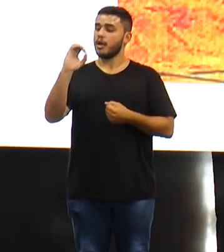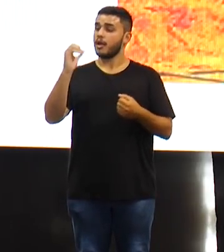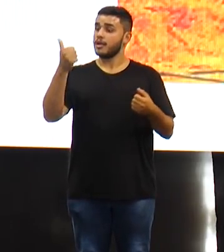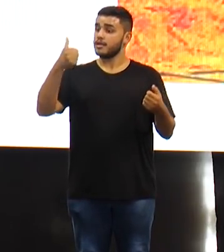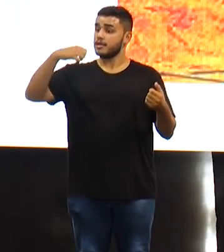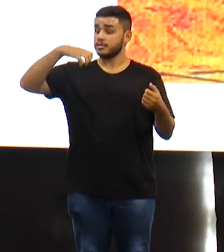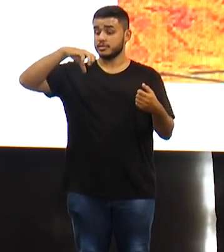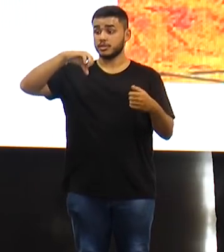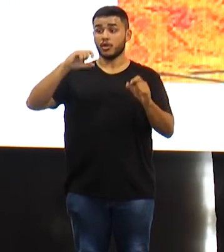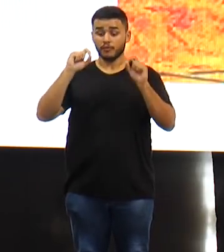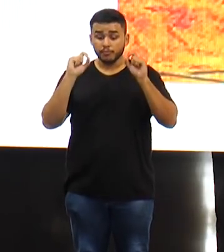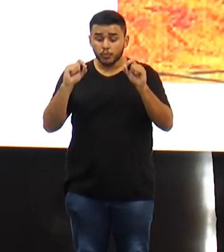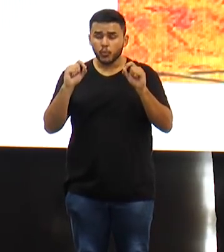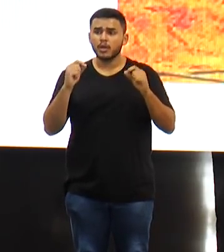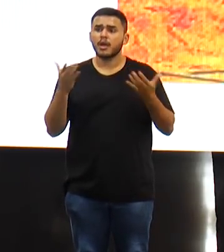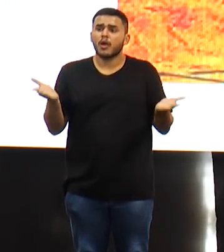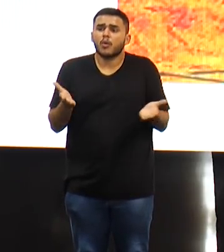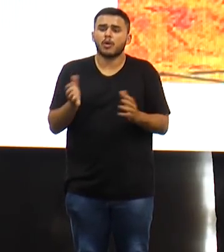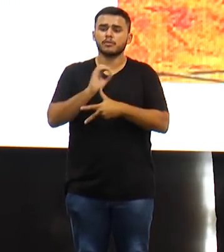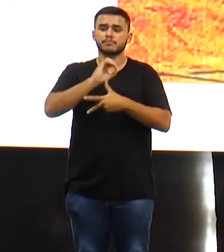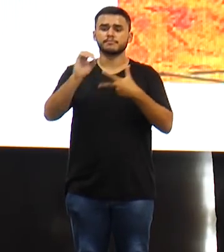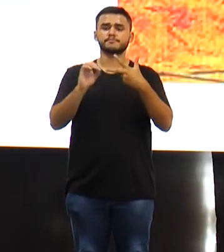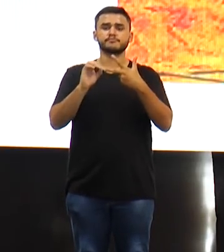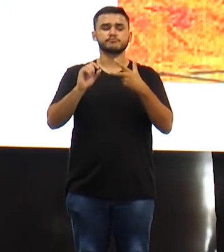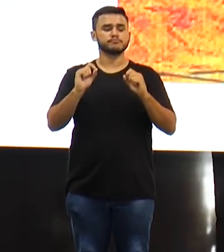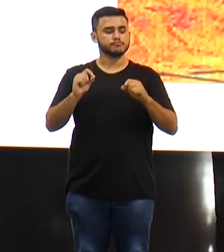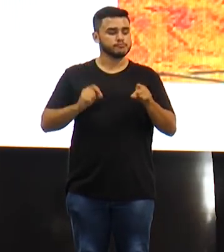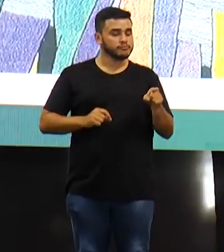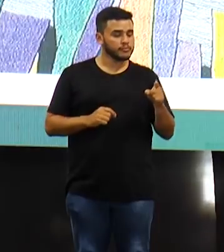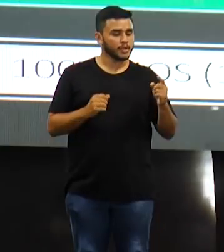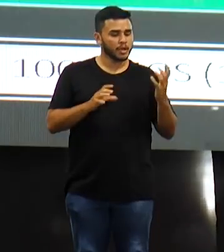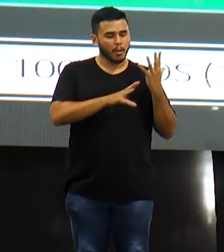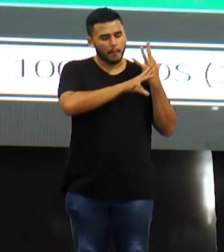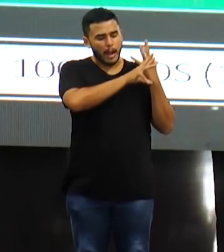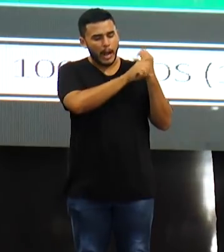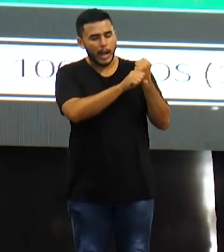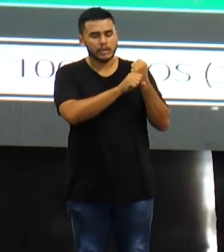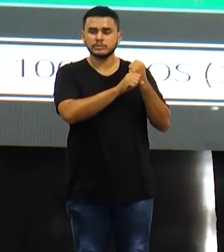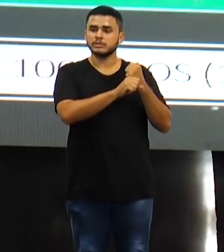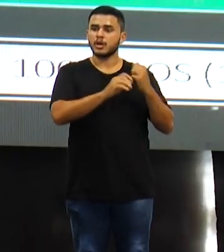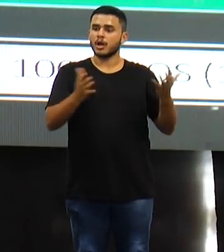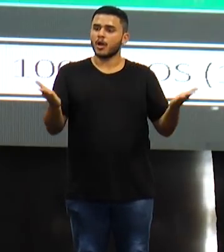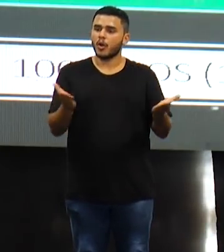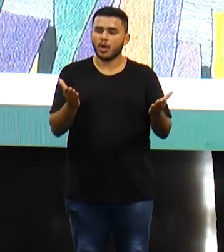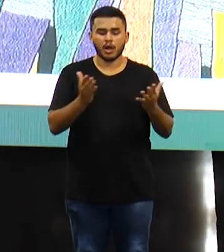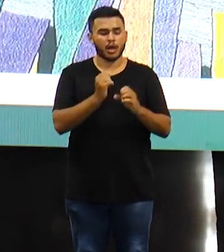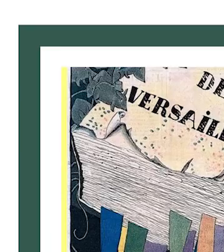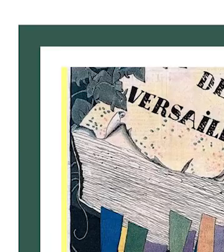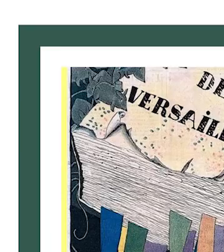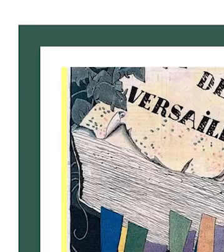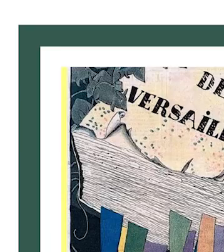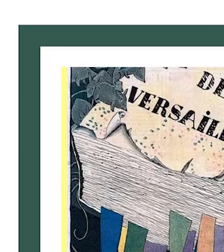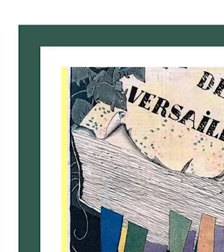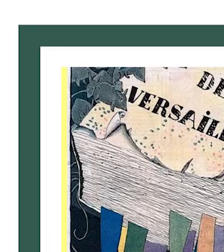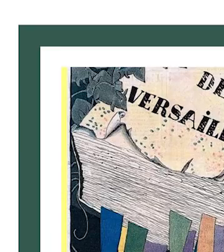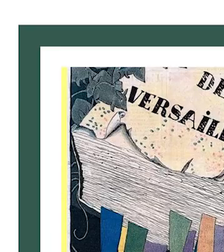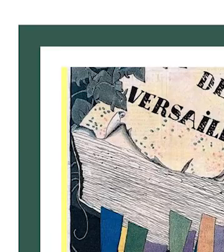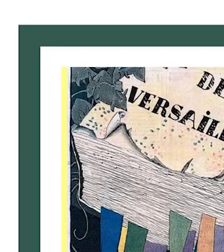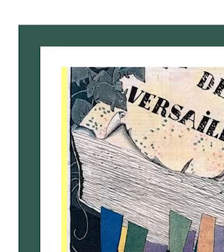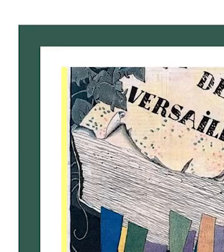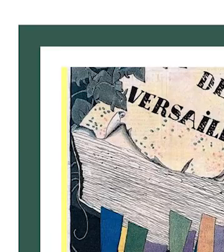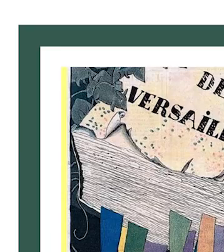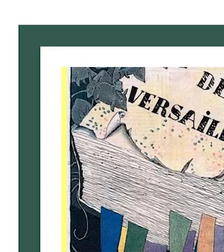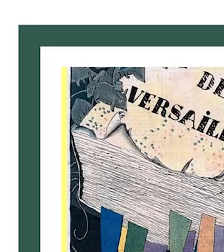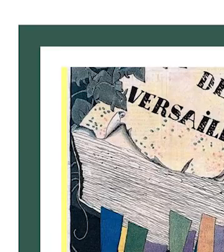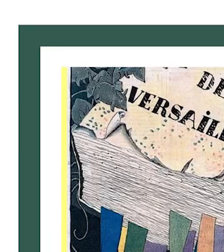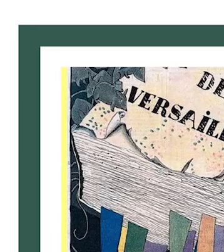gente dizer para o aluno. O que esse ano nós temos de, entre aspas, datas em torno de